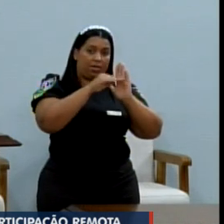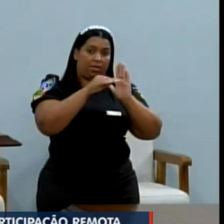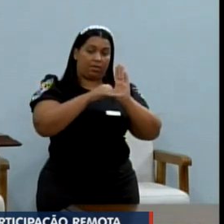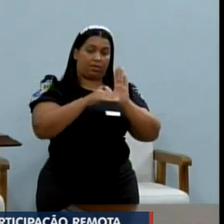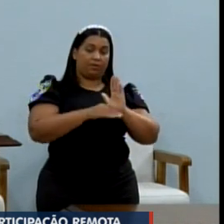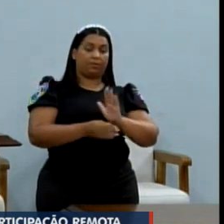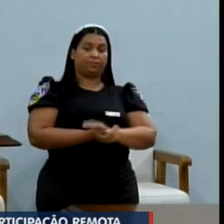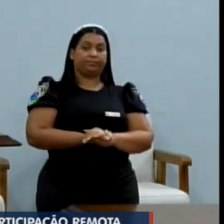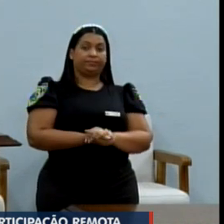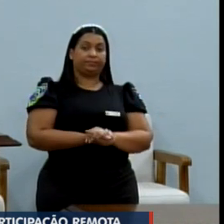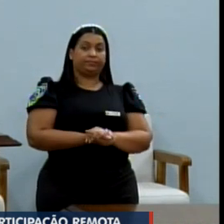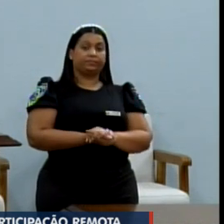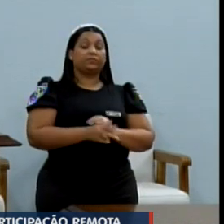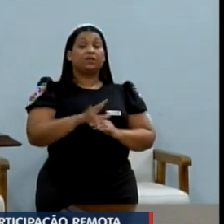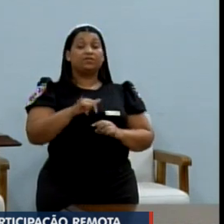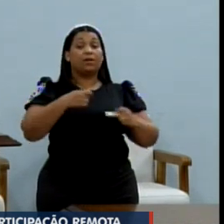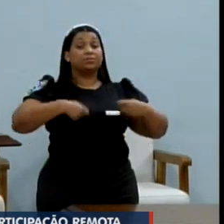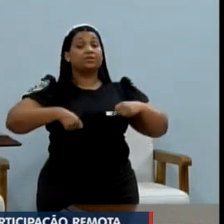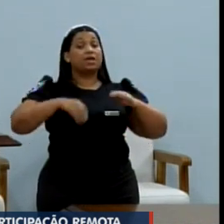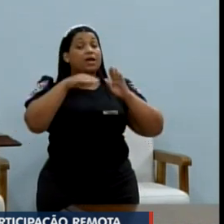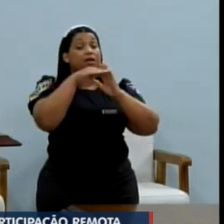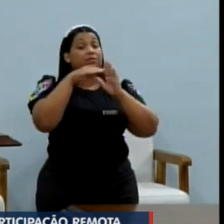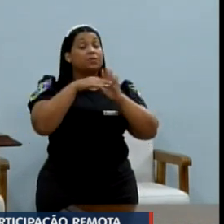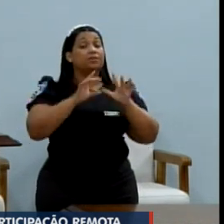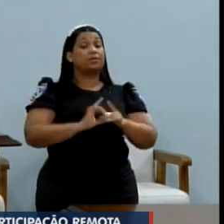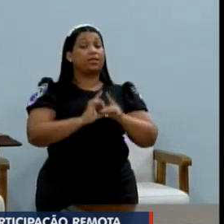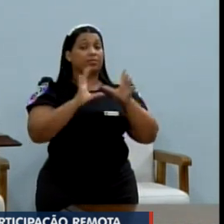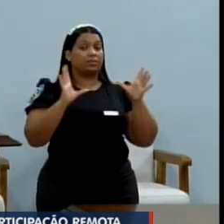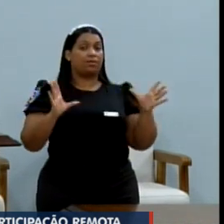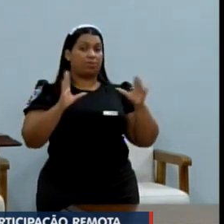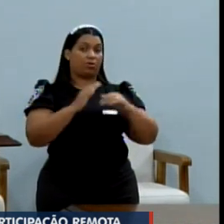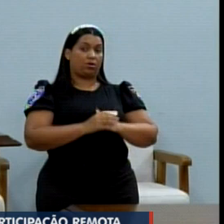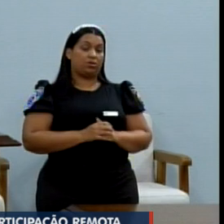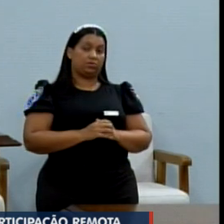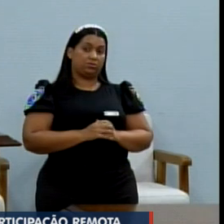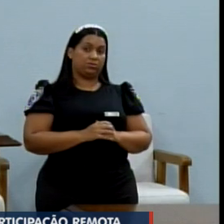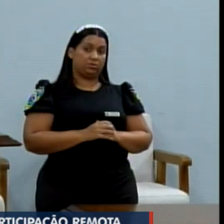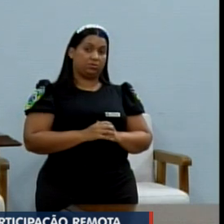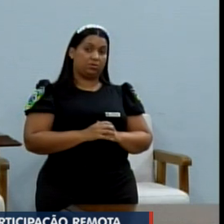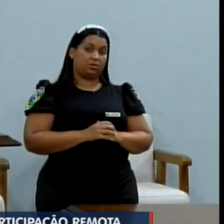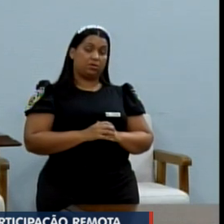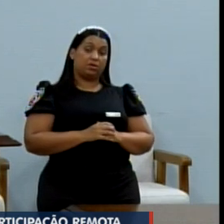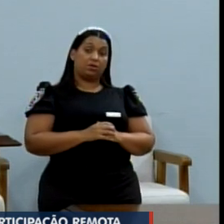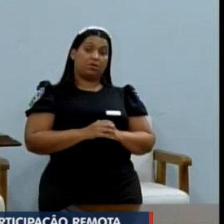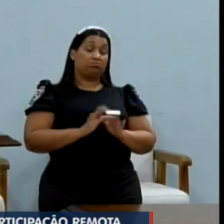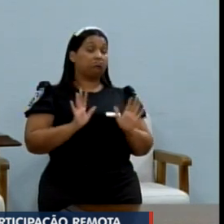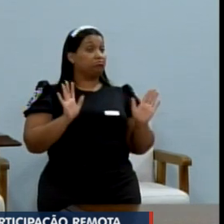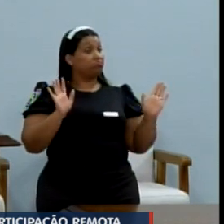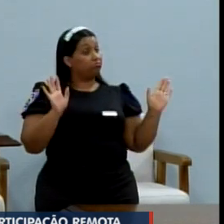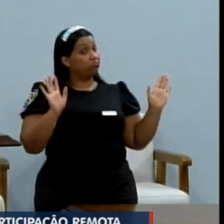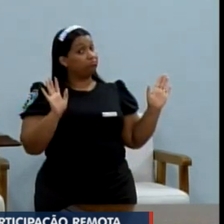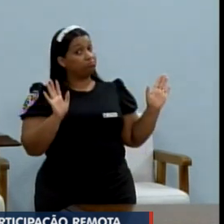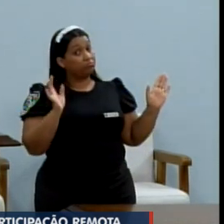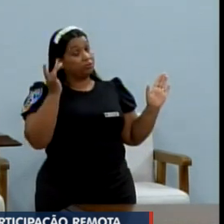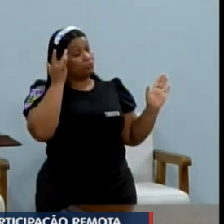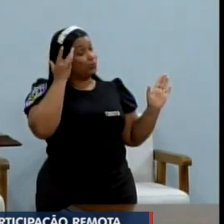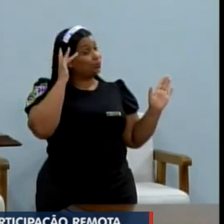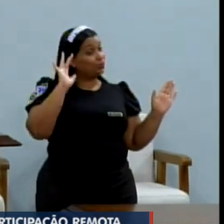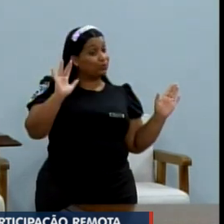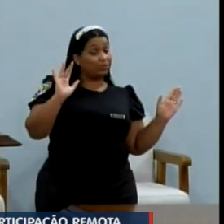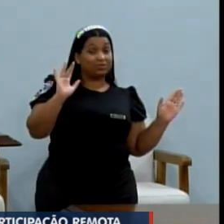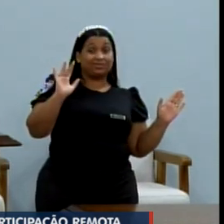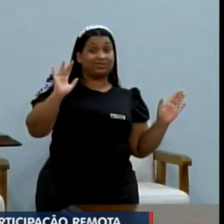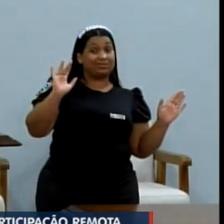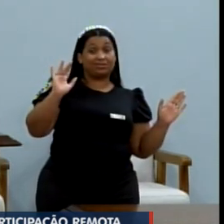regra vai ter que respeitar a democracia Eu repito eu não sei se o senhor é um exper